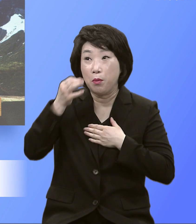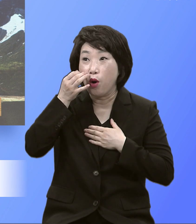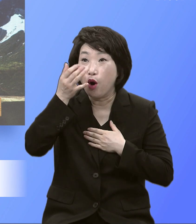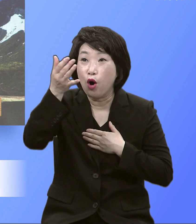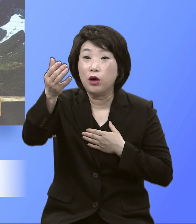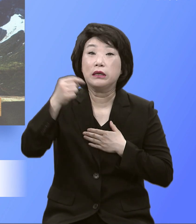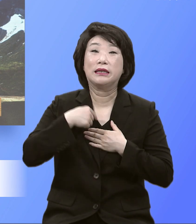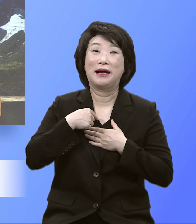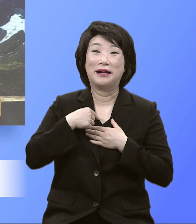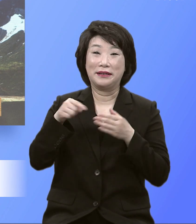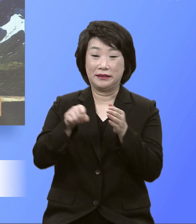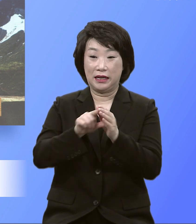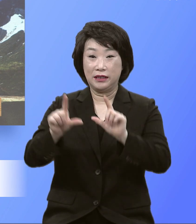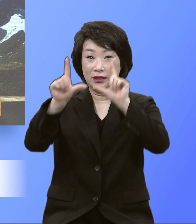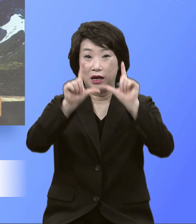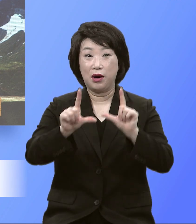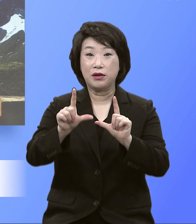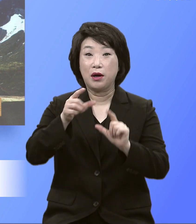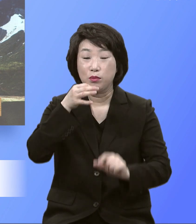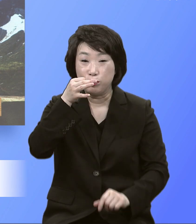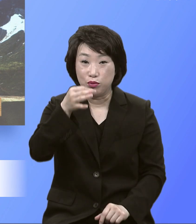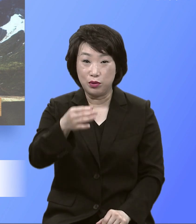나타내는 것이 신앙생활입니다.